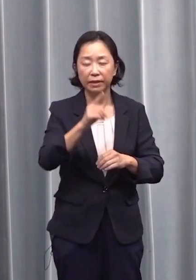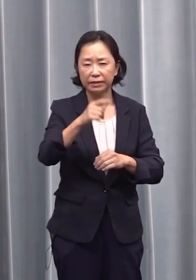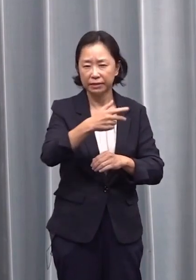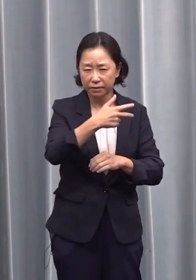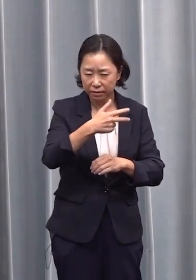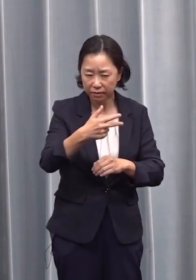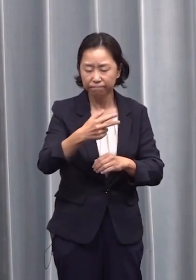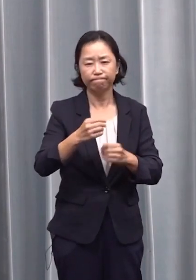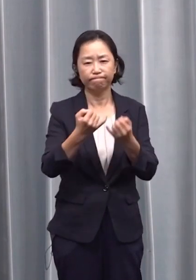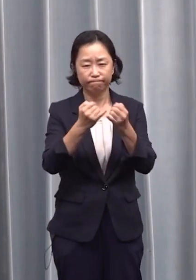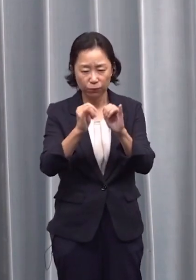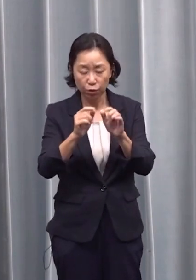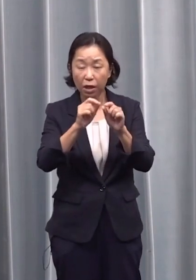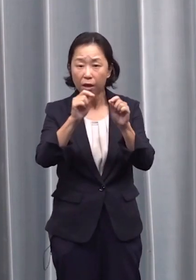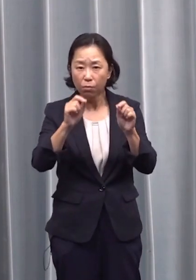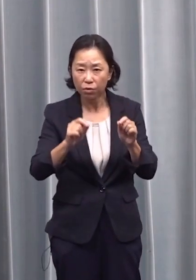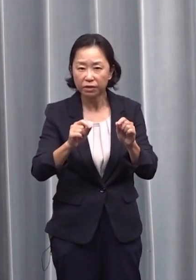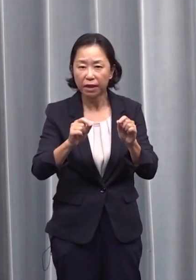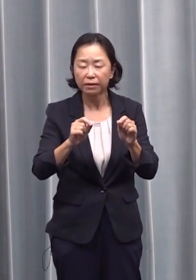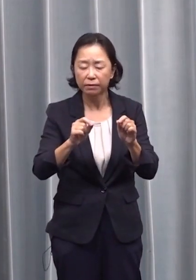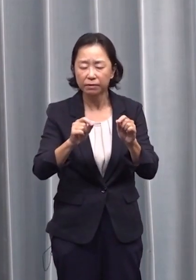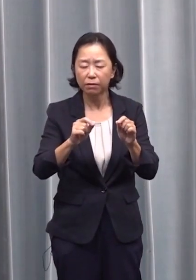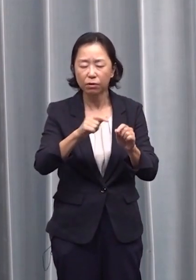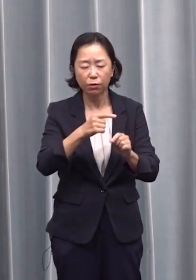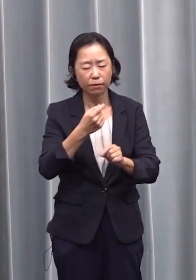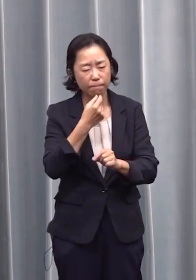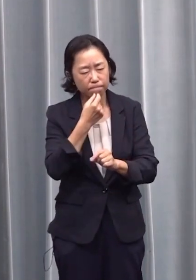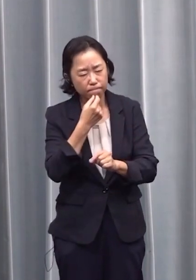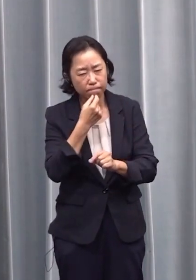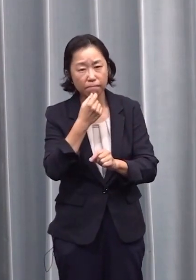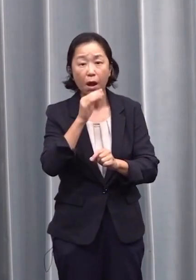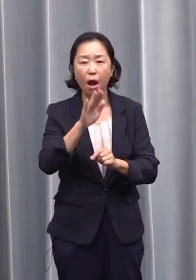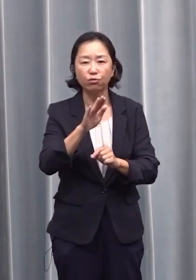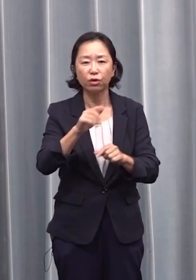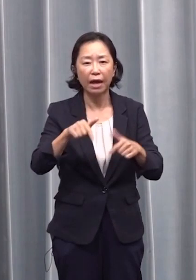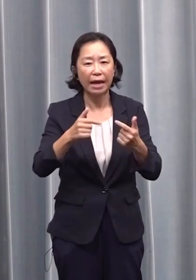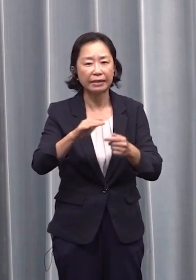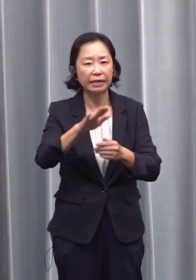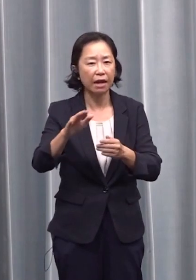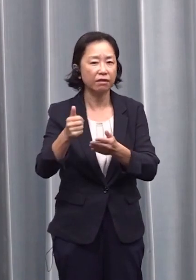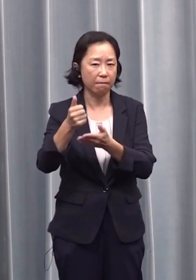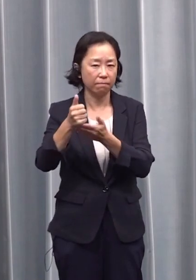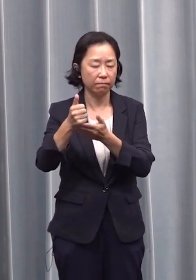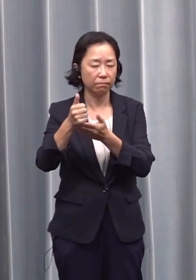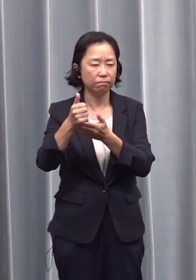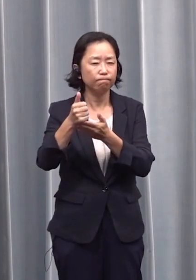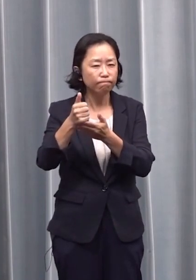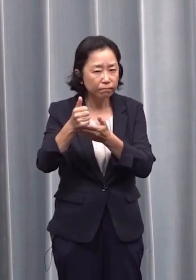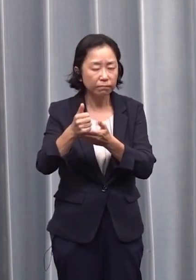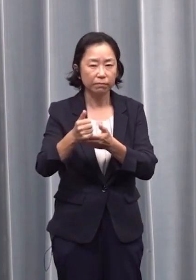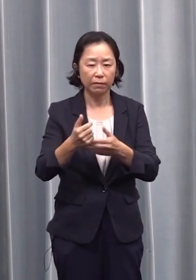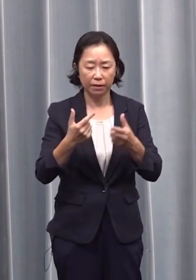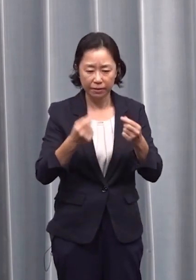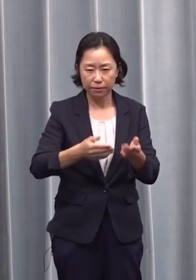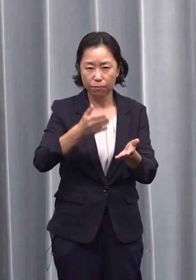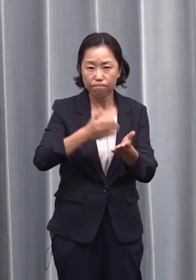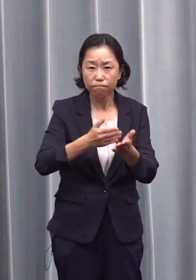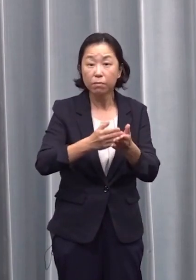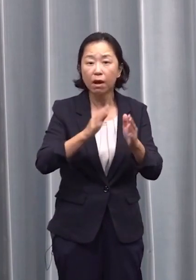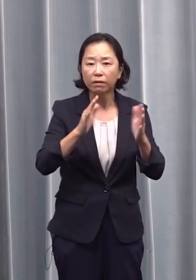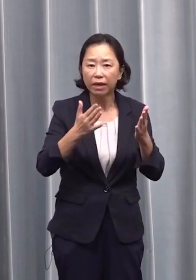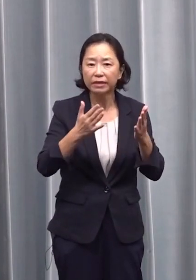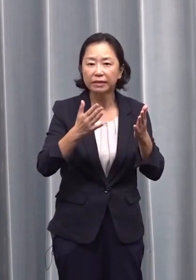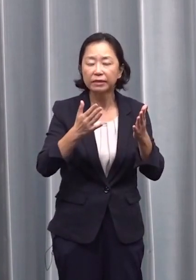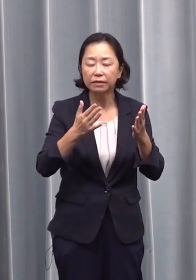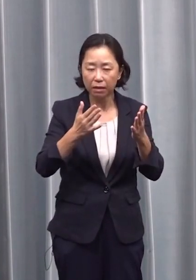様々な疑惑が出ている官房副長官、説明責任を全く果たさないまま党の要職につけるということは、まあ、政府